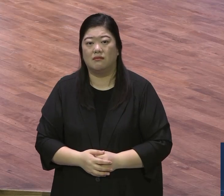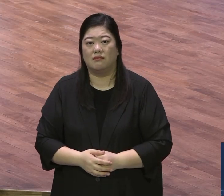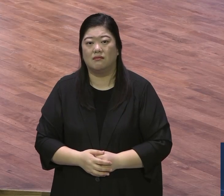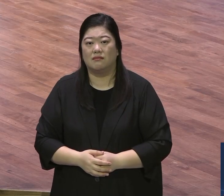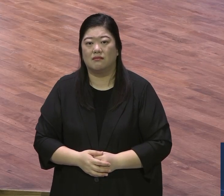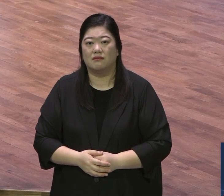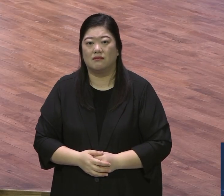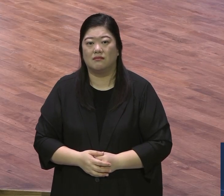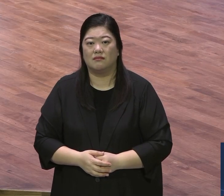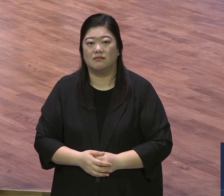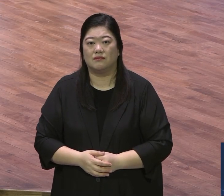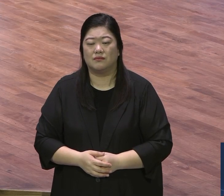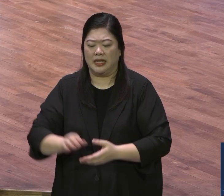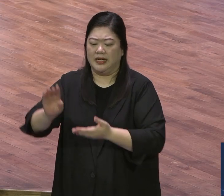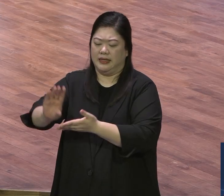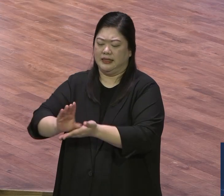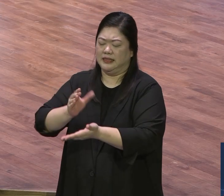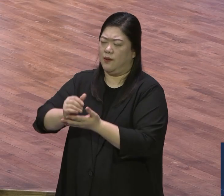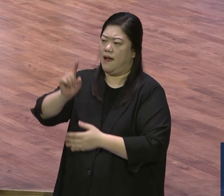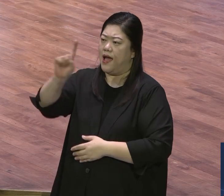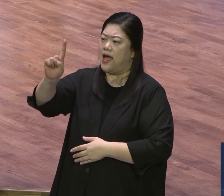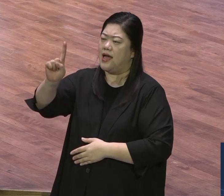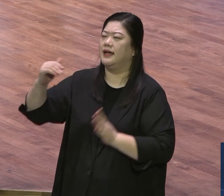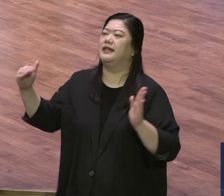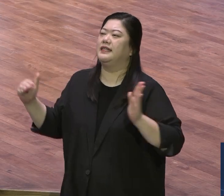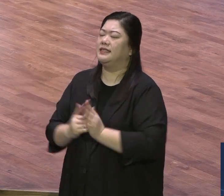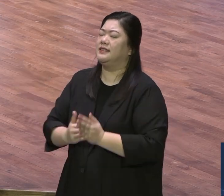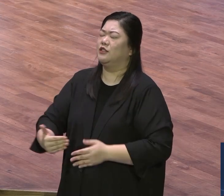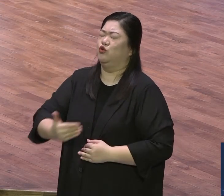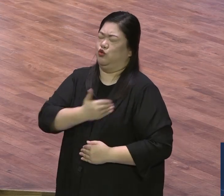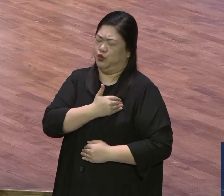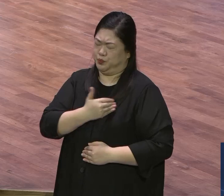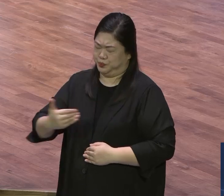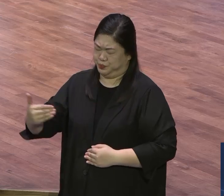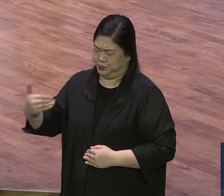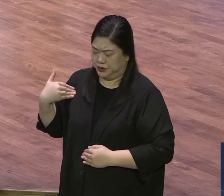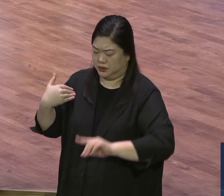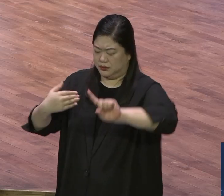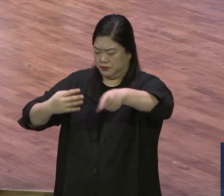그리스도 하나만 있으면 끝난다 나무이 다 배설물이다 나에게 다 필요 없다